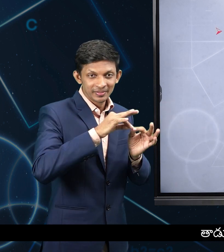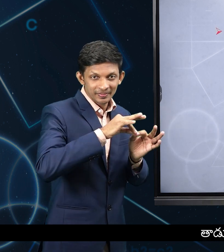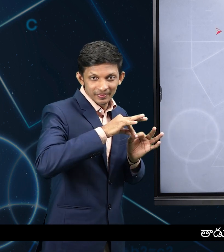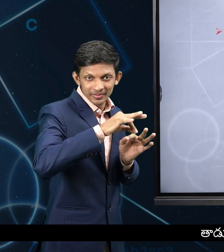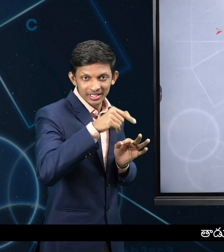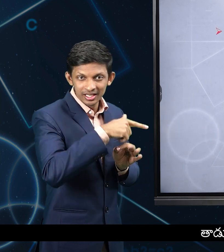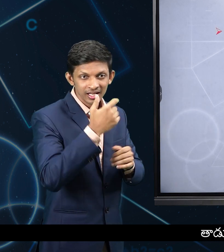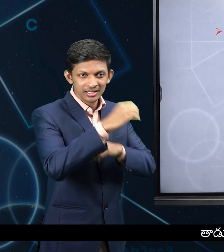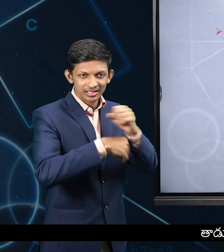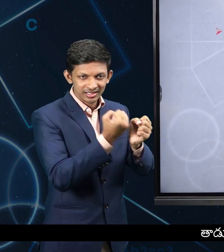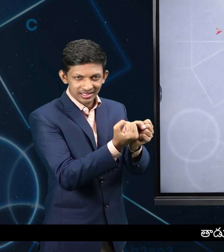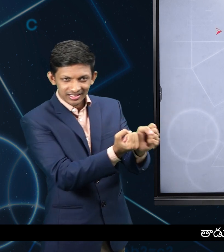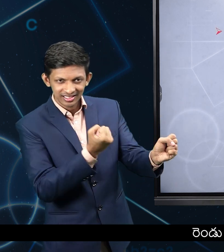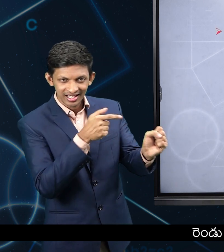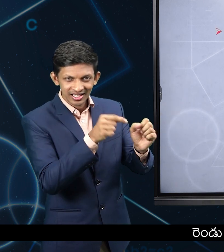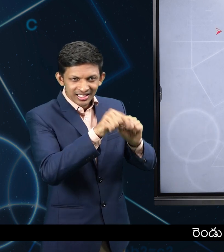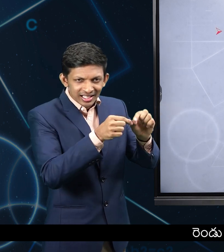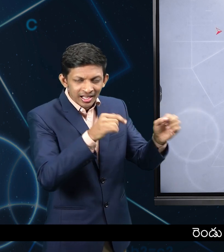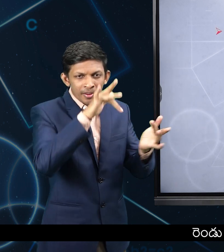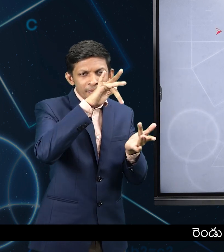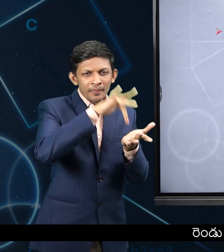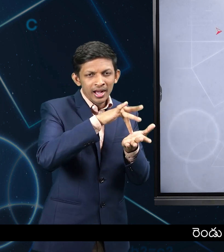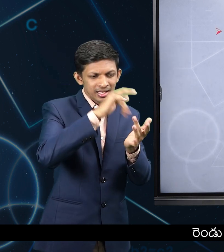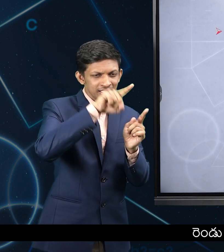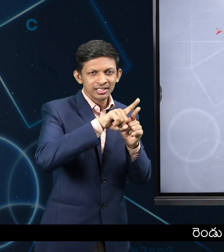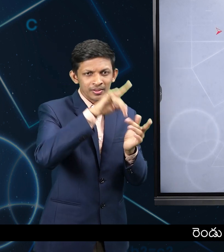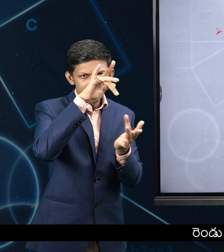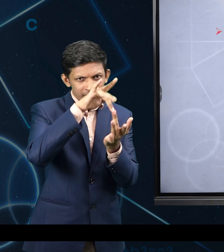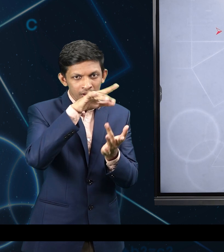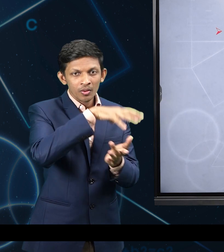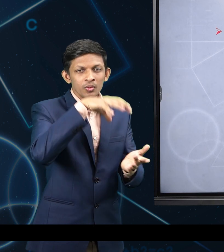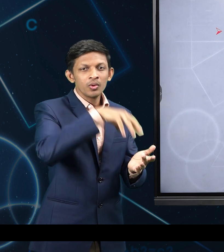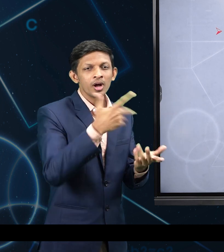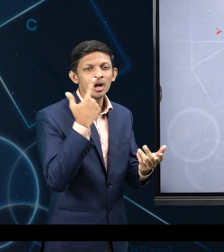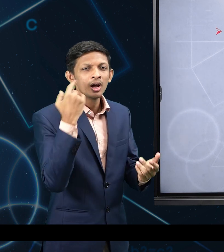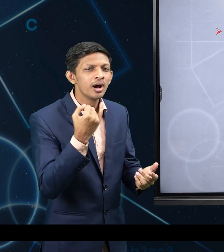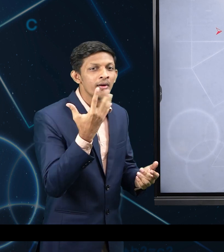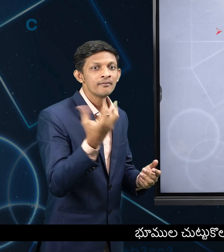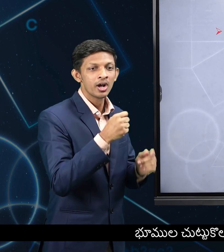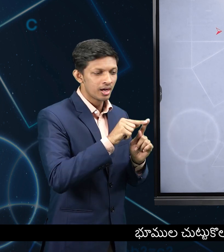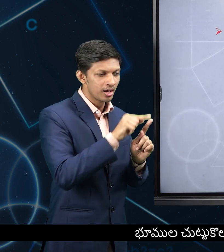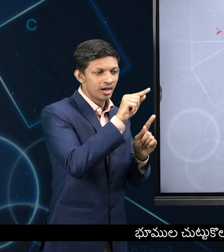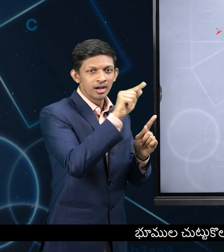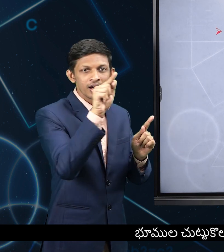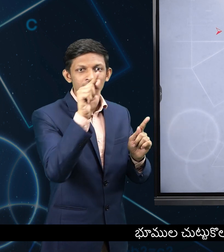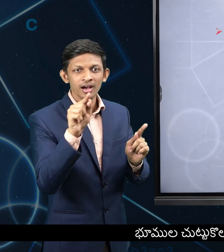తాడు పొడవును కొలవడం, రెండు ప్రదేశాల మధ్య దూరం, ఫ్లాట్లు మరియు భూముల చుట్టుకొలత